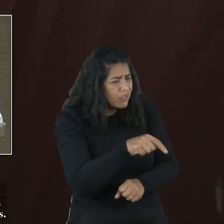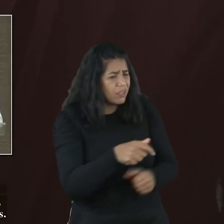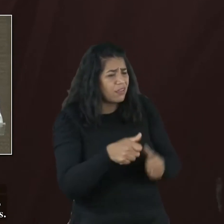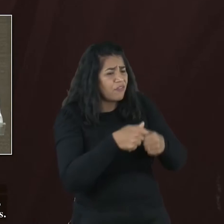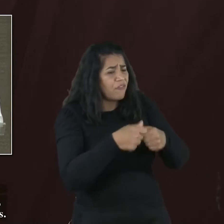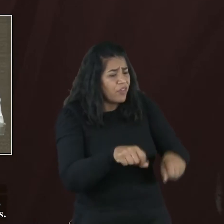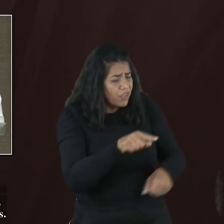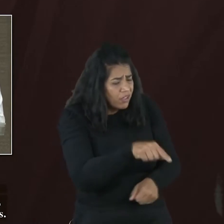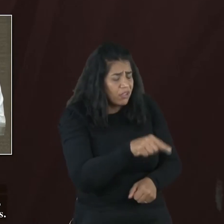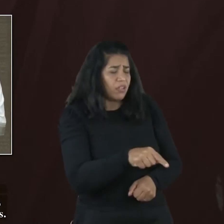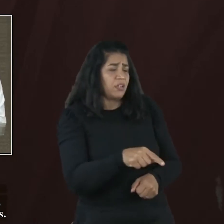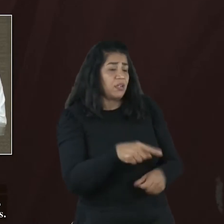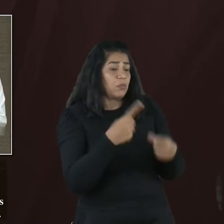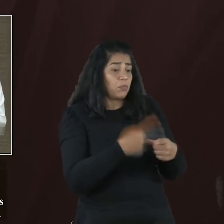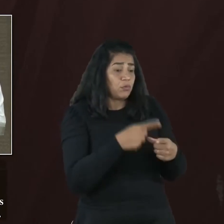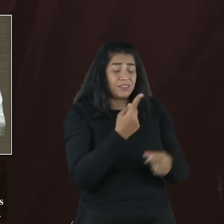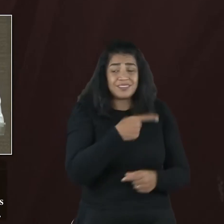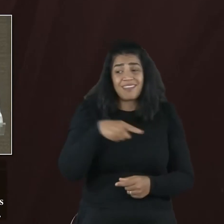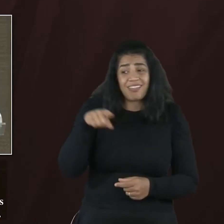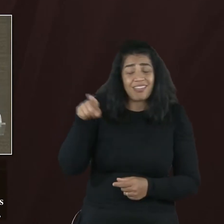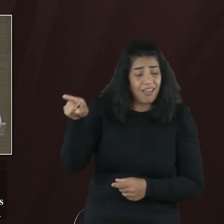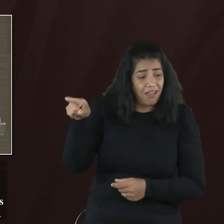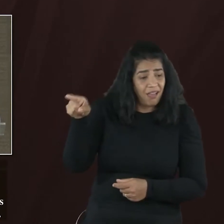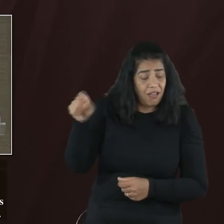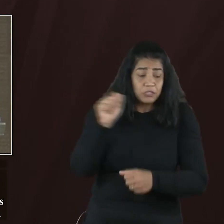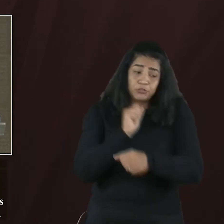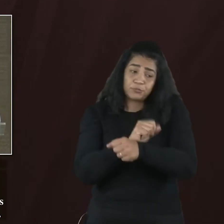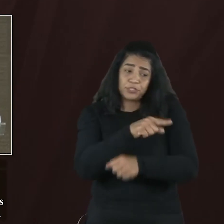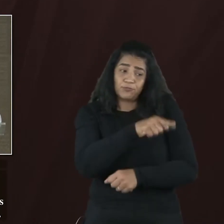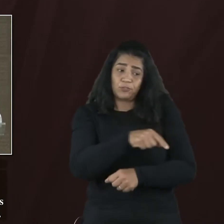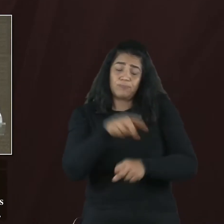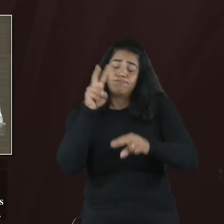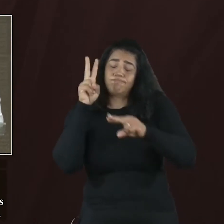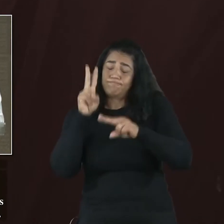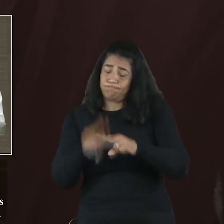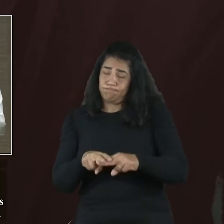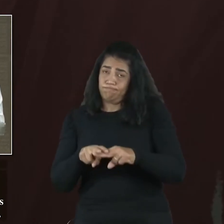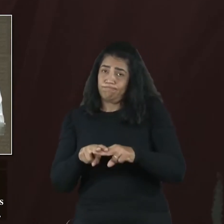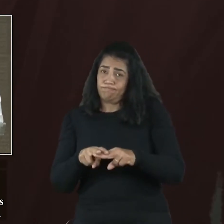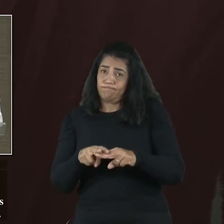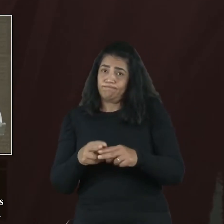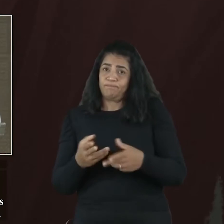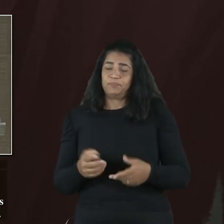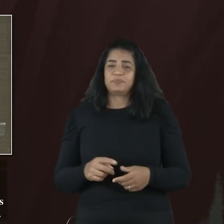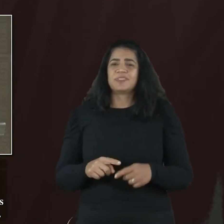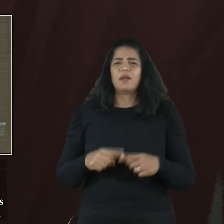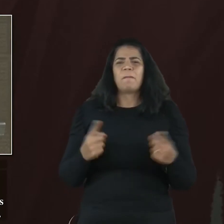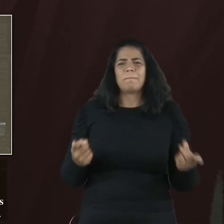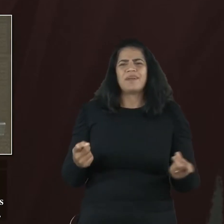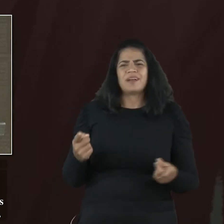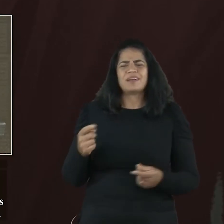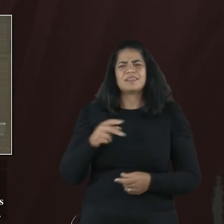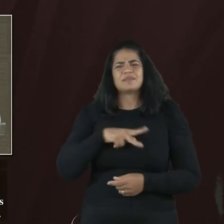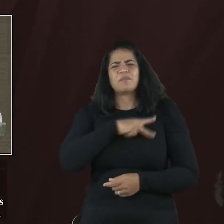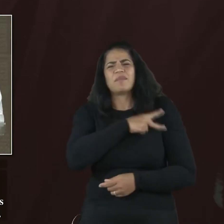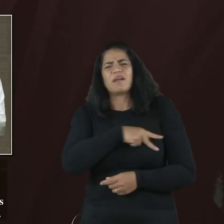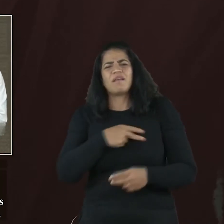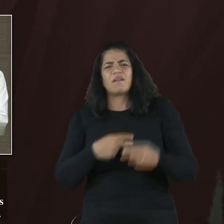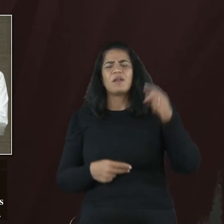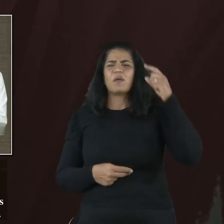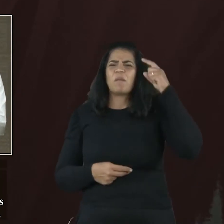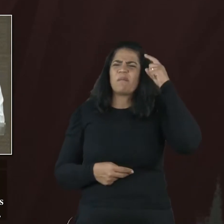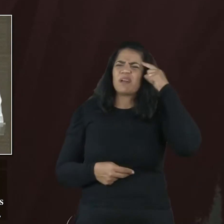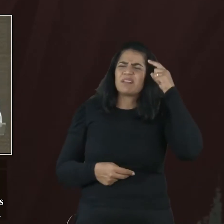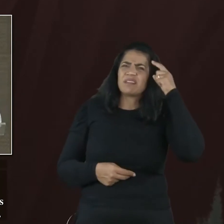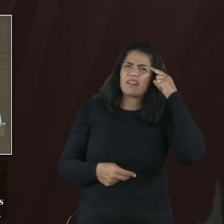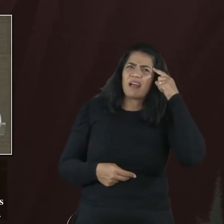determinado, no versículo 24 ele diz: porém, em nada considero a vida preciosa para mim mesmo, contanto